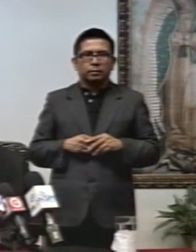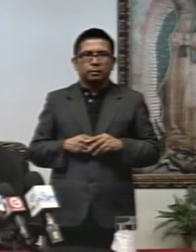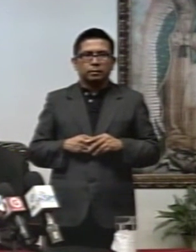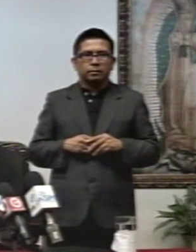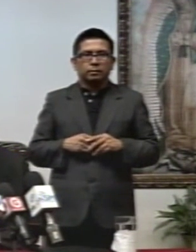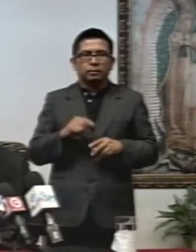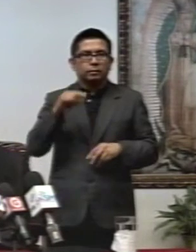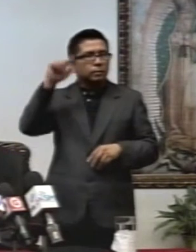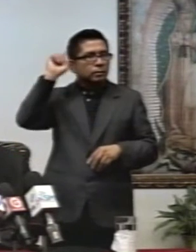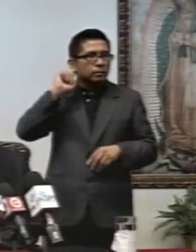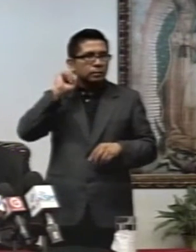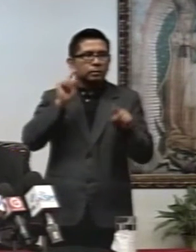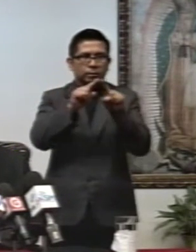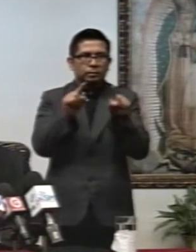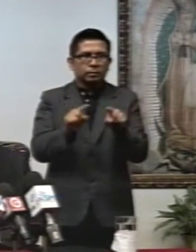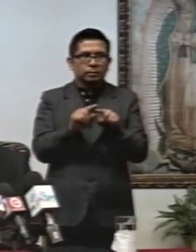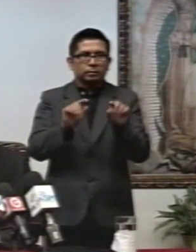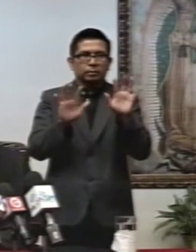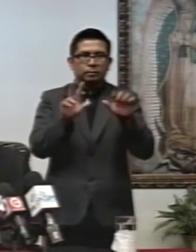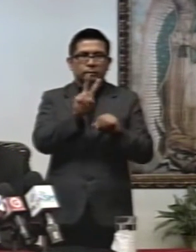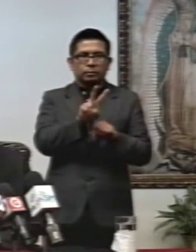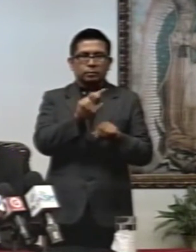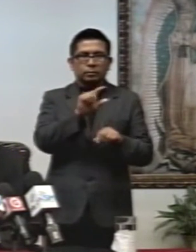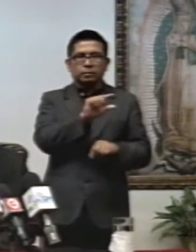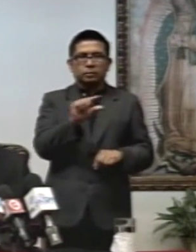Raúl Hernández, de Canal 12.